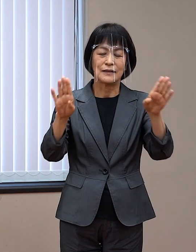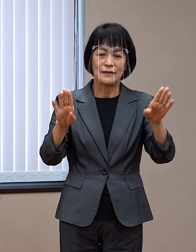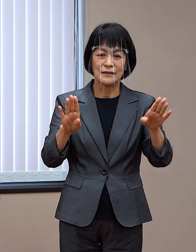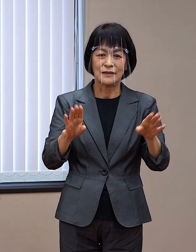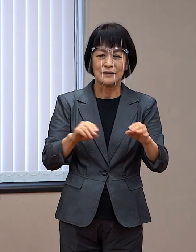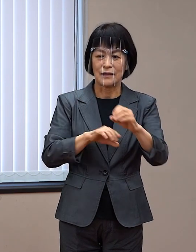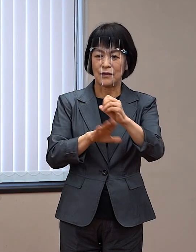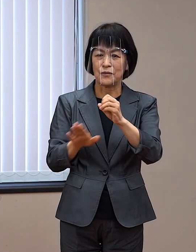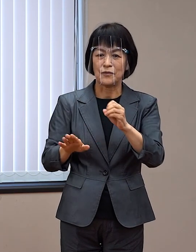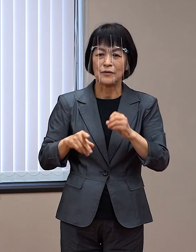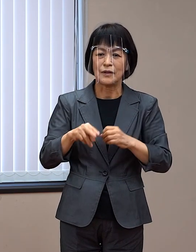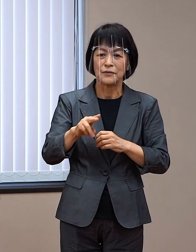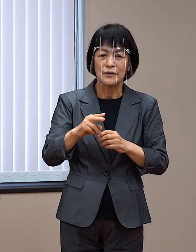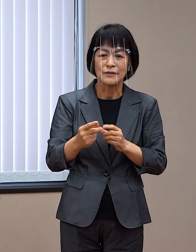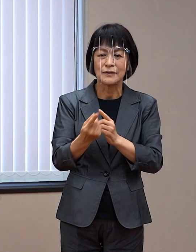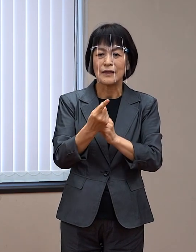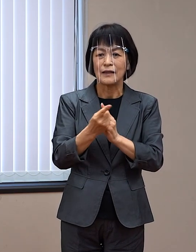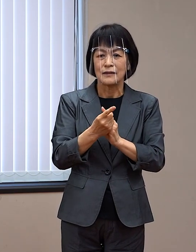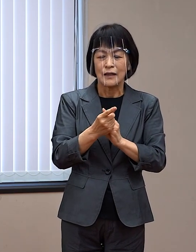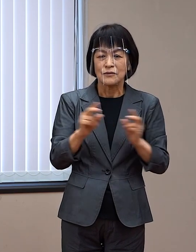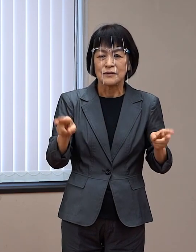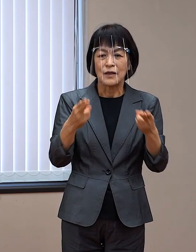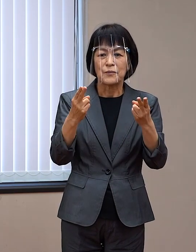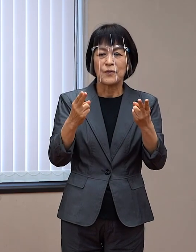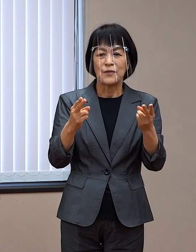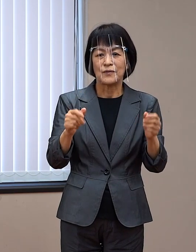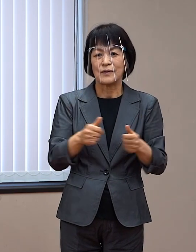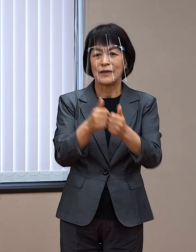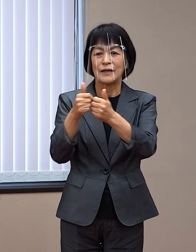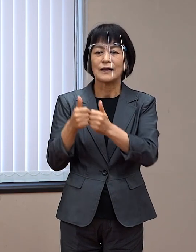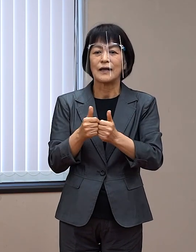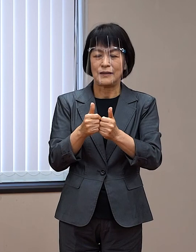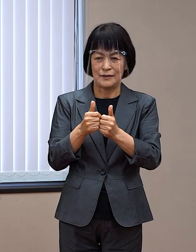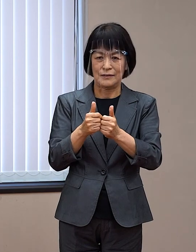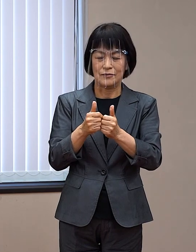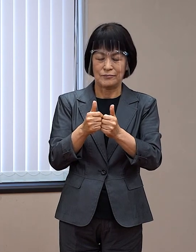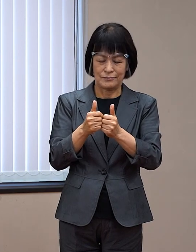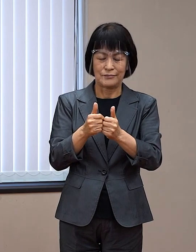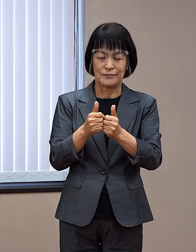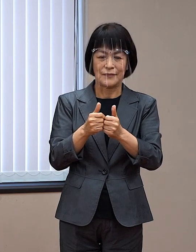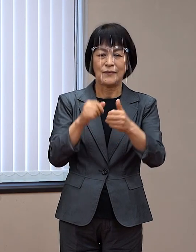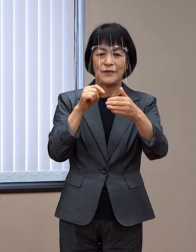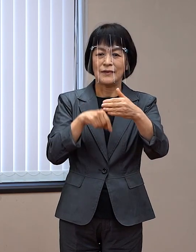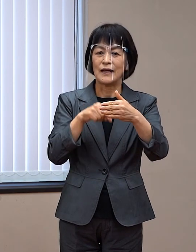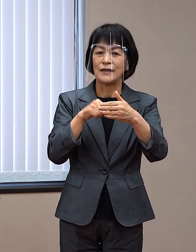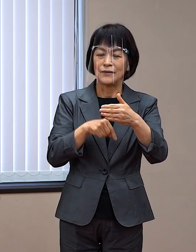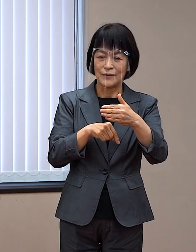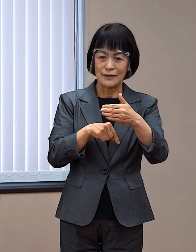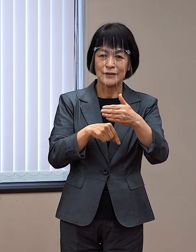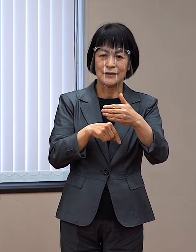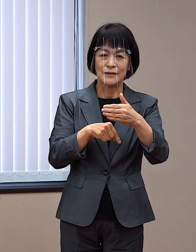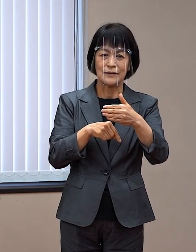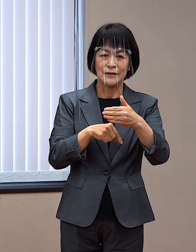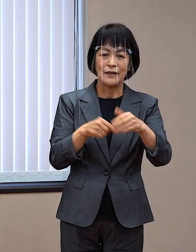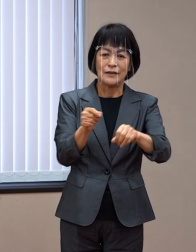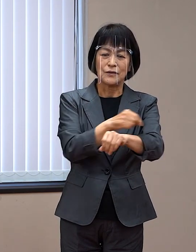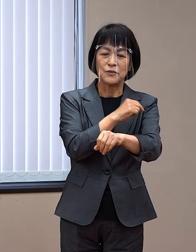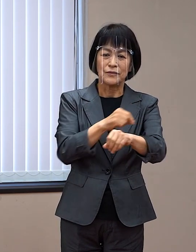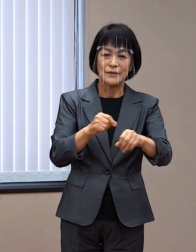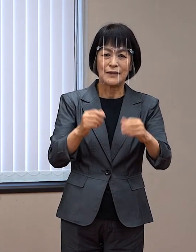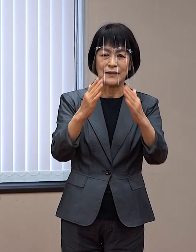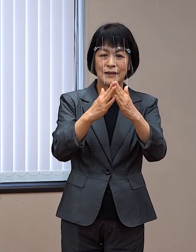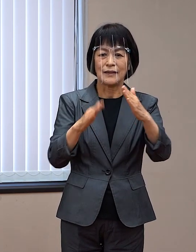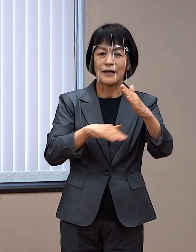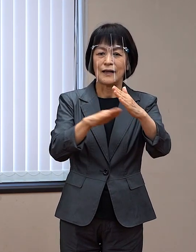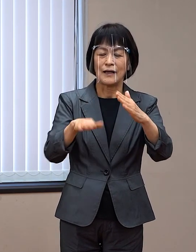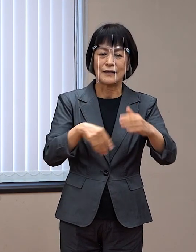ウイルス感染症対策専門会議において、引き続き基本的な感染対策、特に家庭